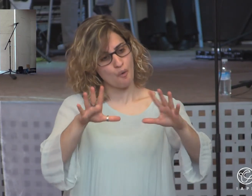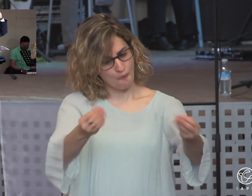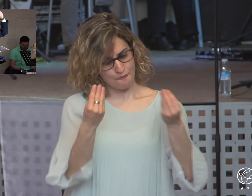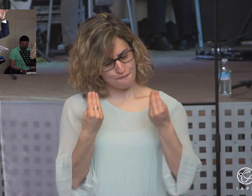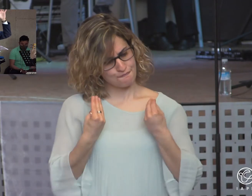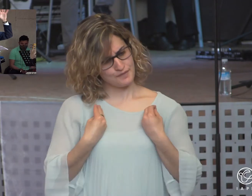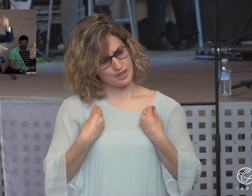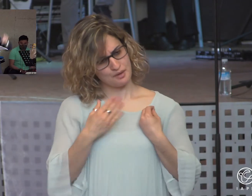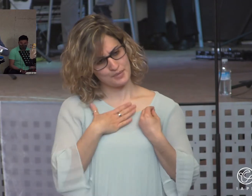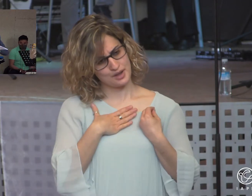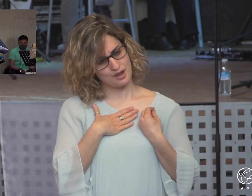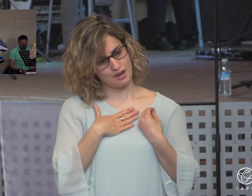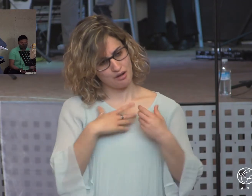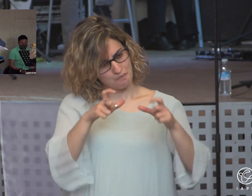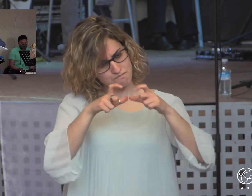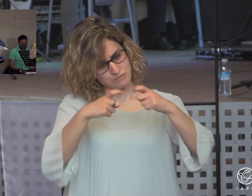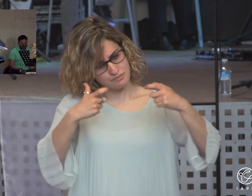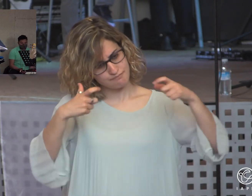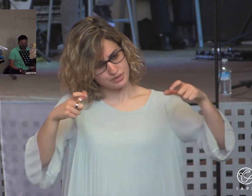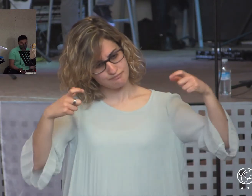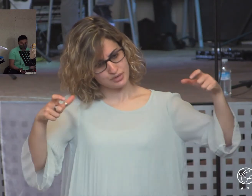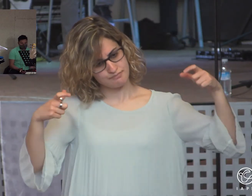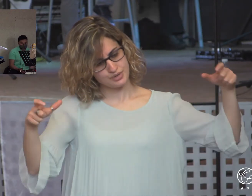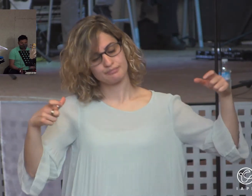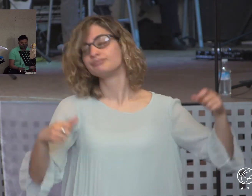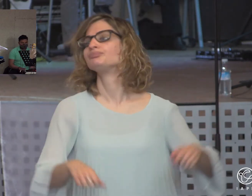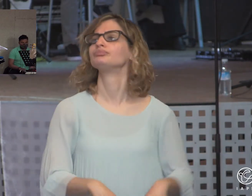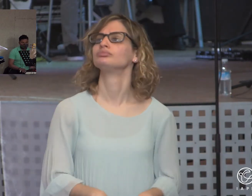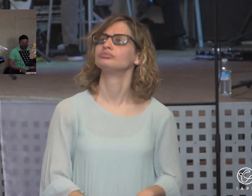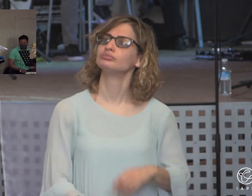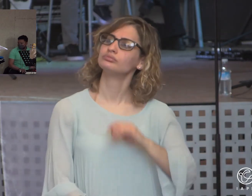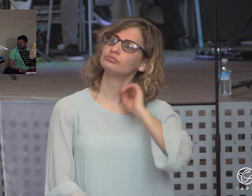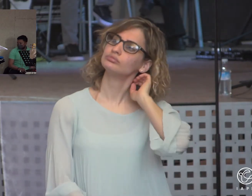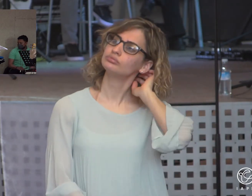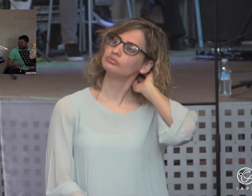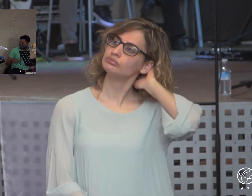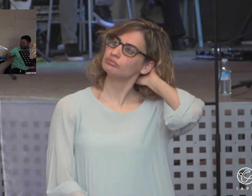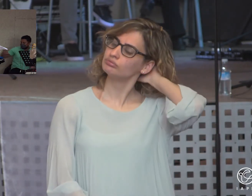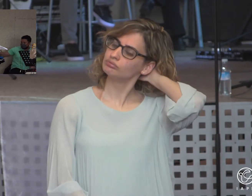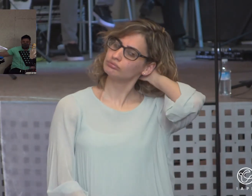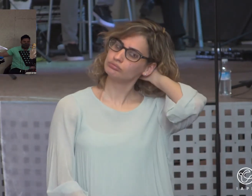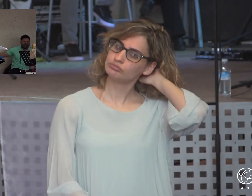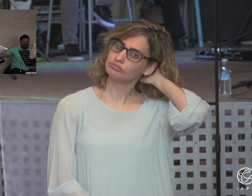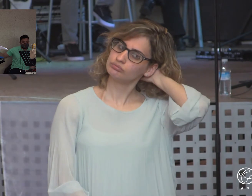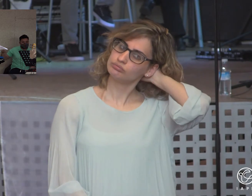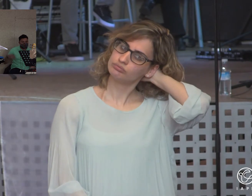Vamos con la quinta. Esta es la que todos conocemos por Santa Cena.